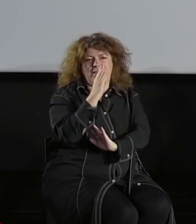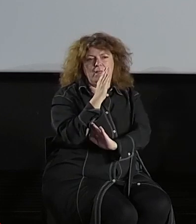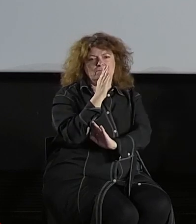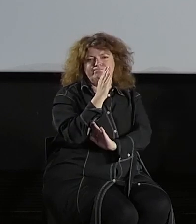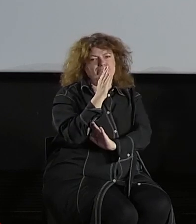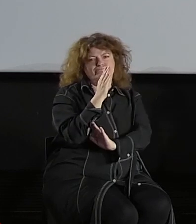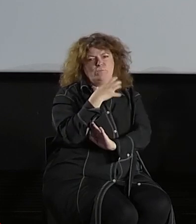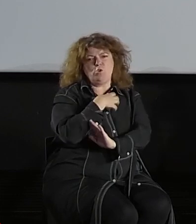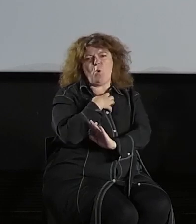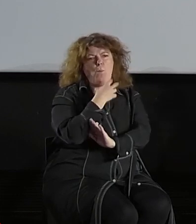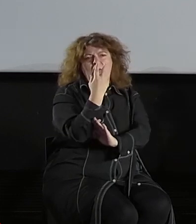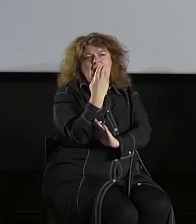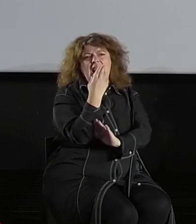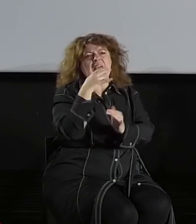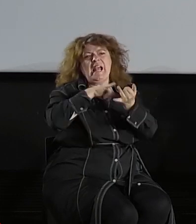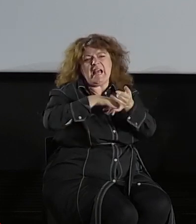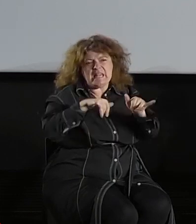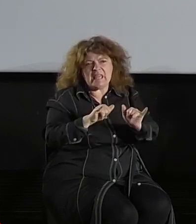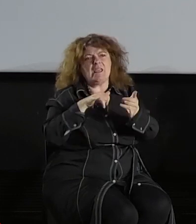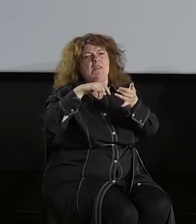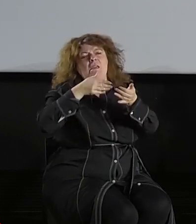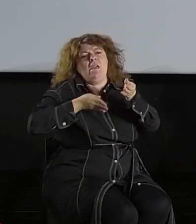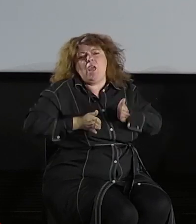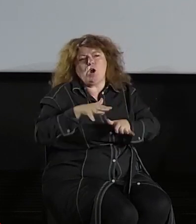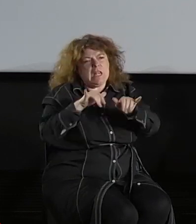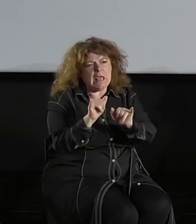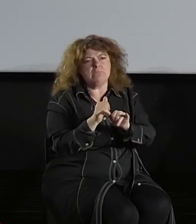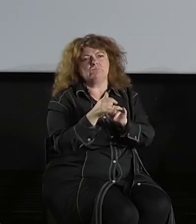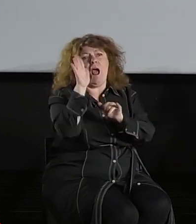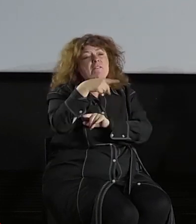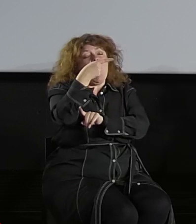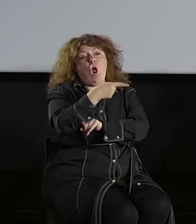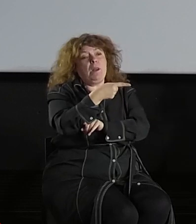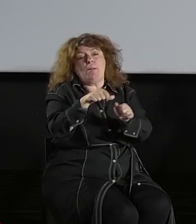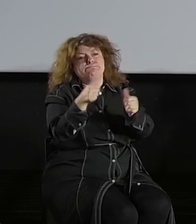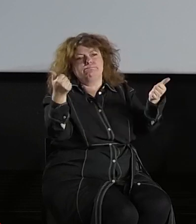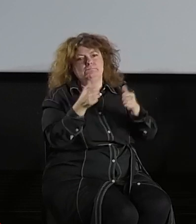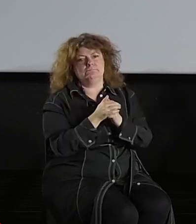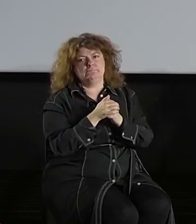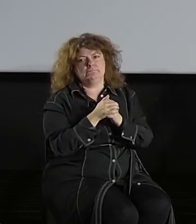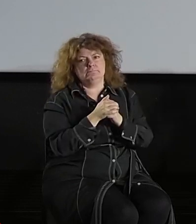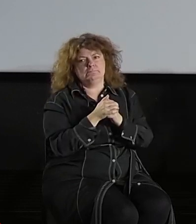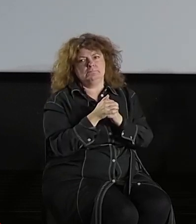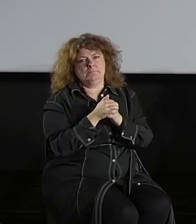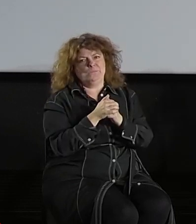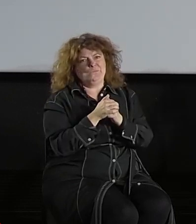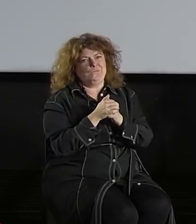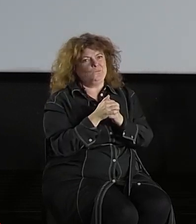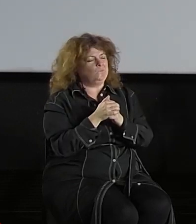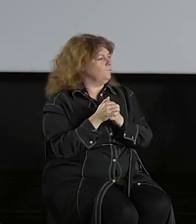tener una relación ni casarse ni tener hijos y entonces les le obligaron a romper esa relación no me parece